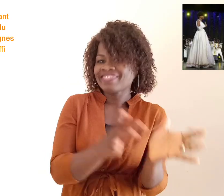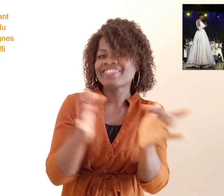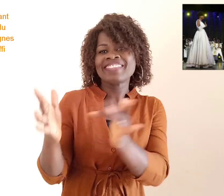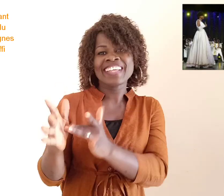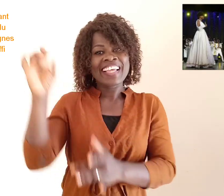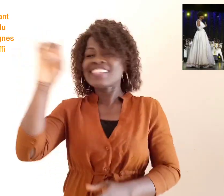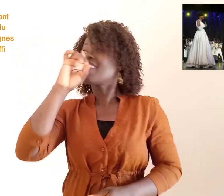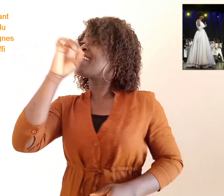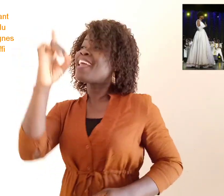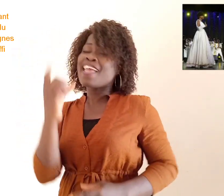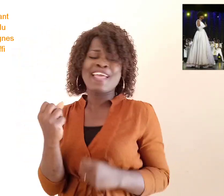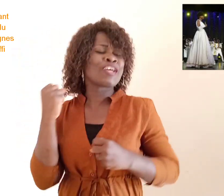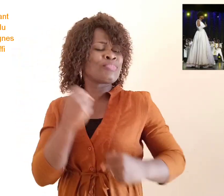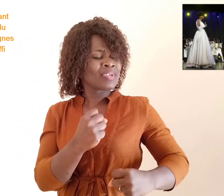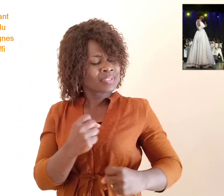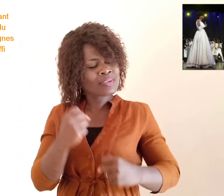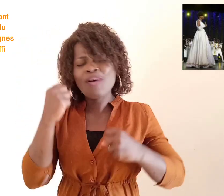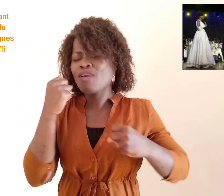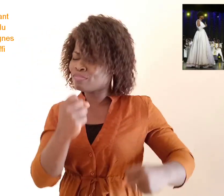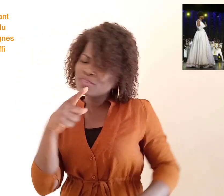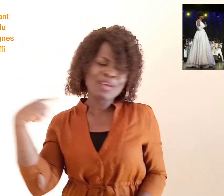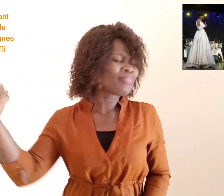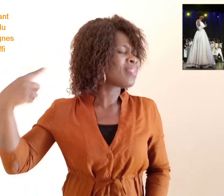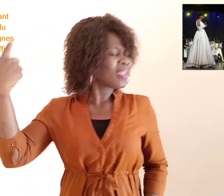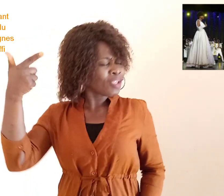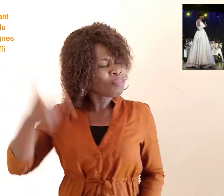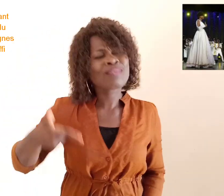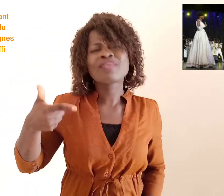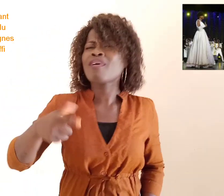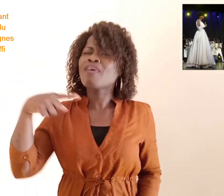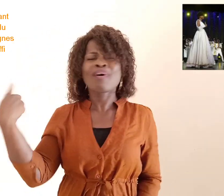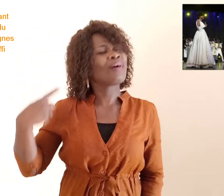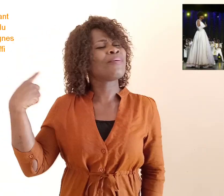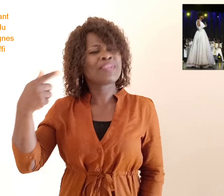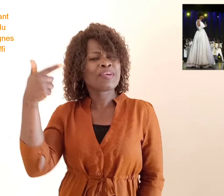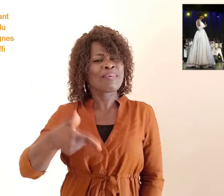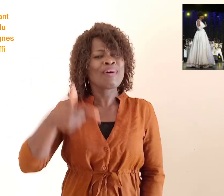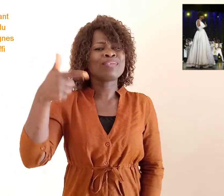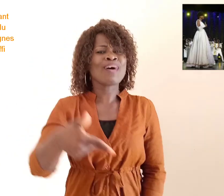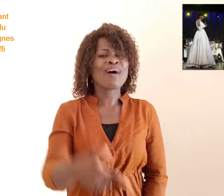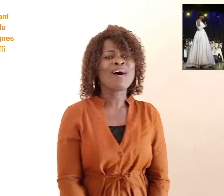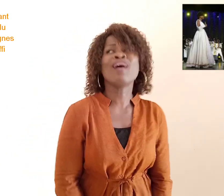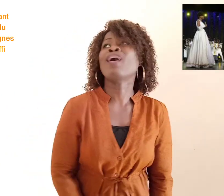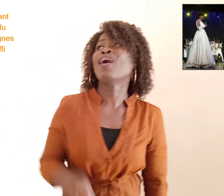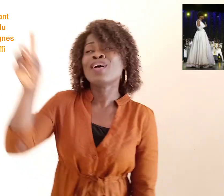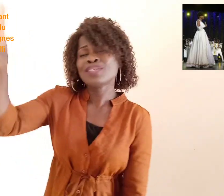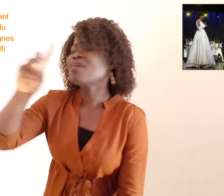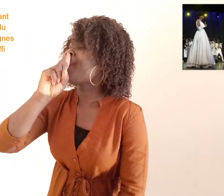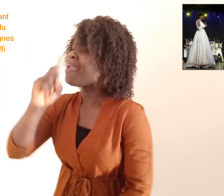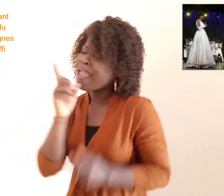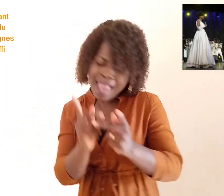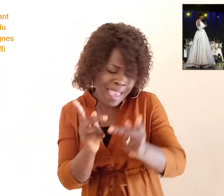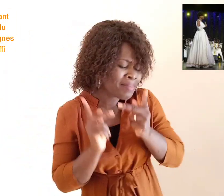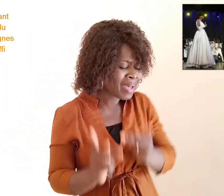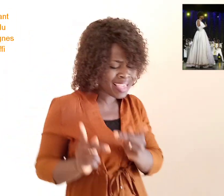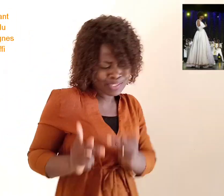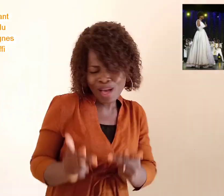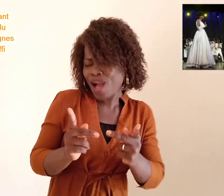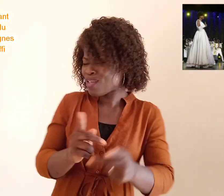Jésus, tu puissant Au niveau d'Adam Tu niveau d'Adam Tu es